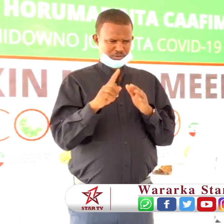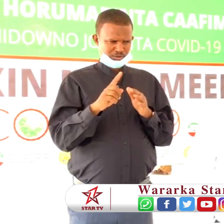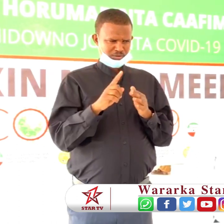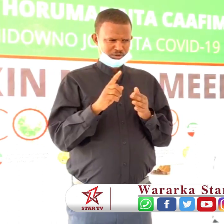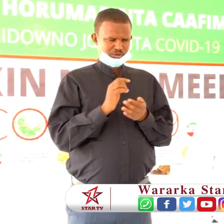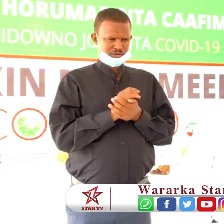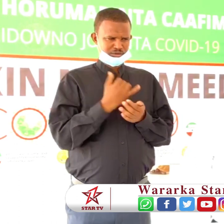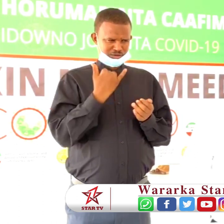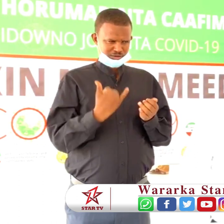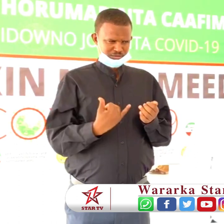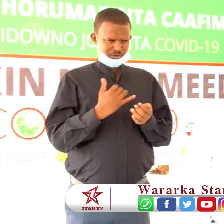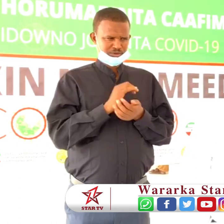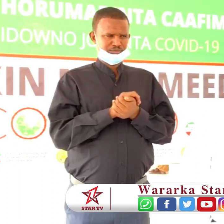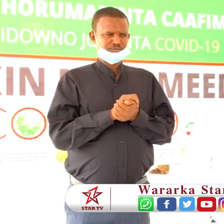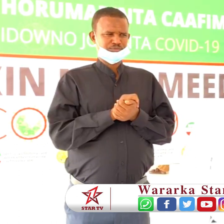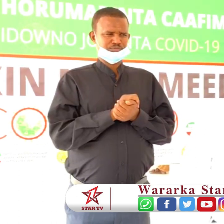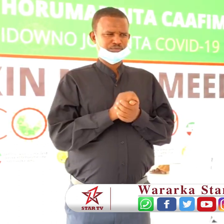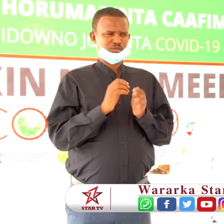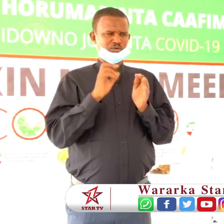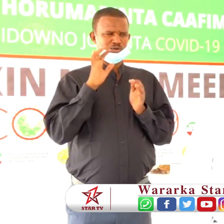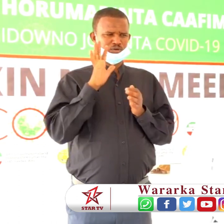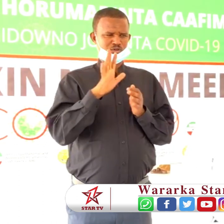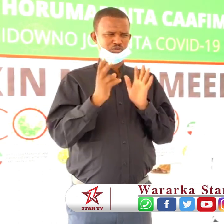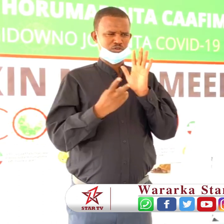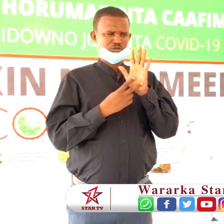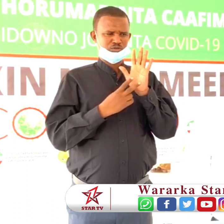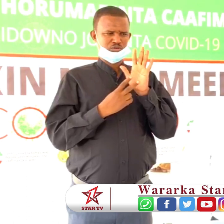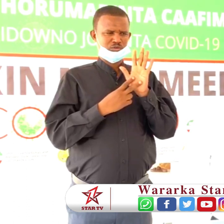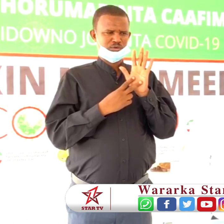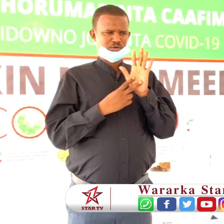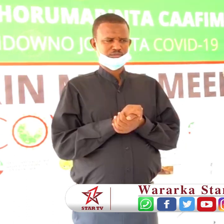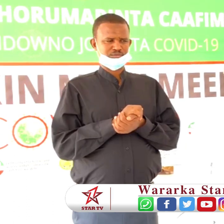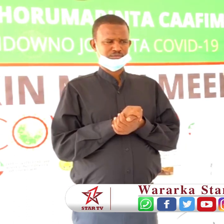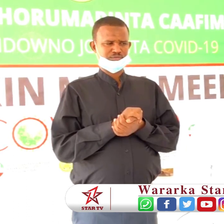bilaabay waa 7 iyo 50 qof.